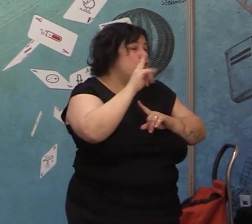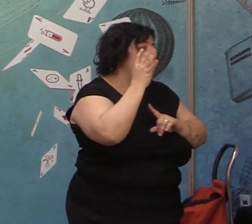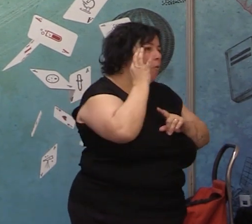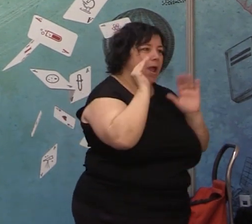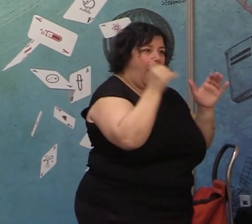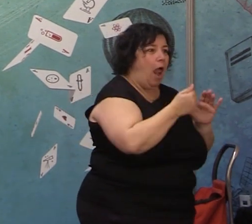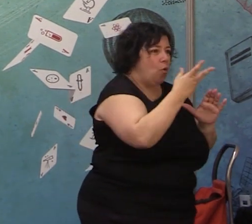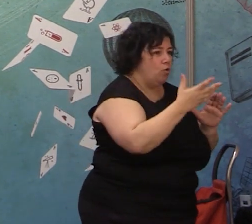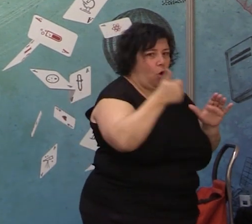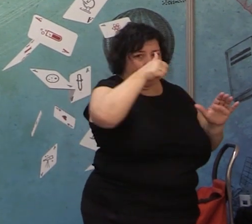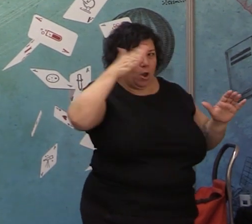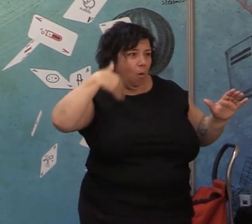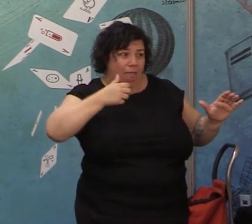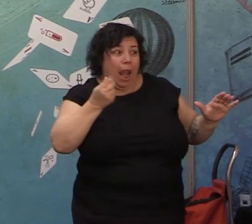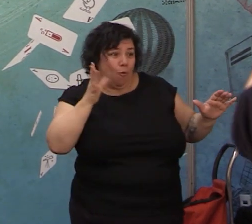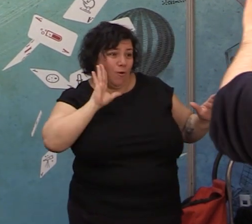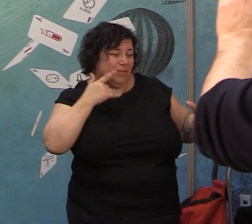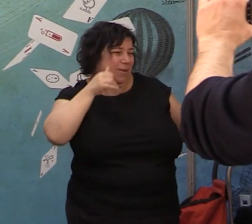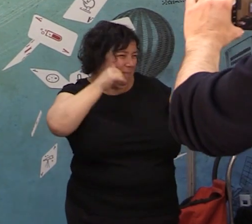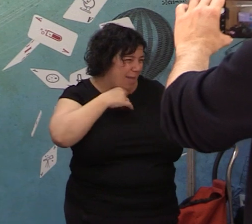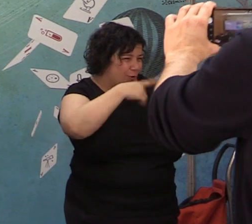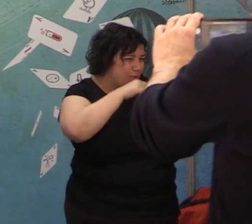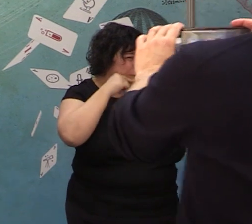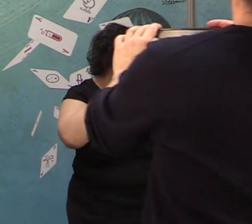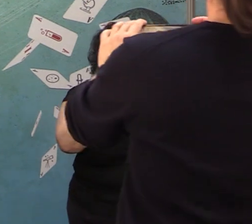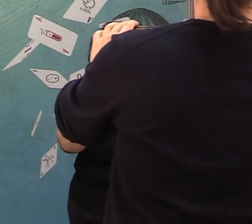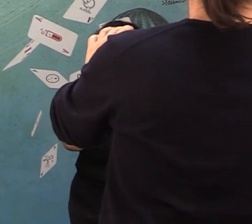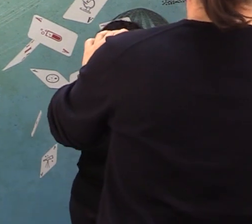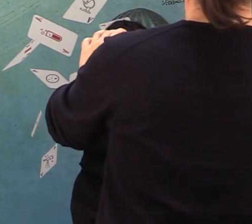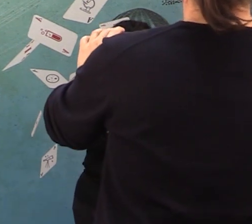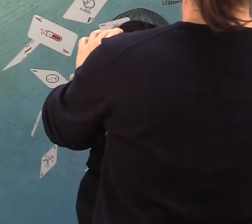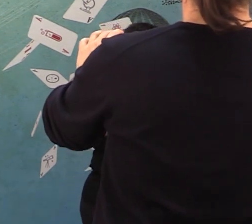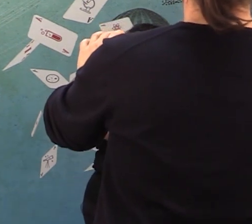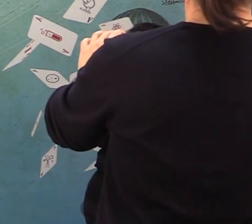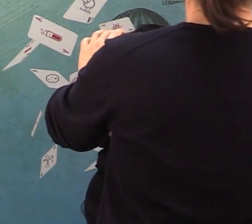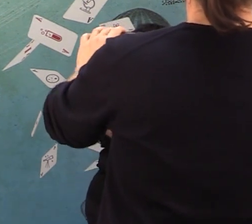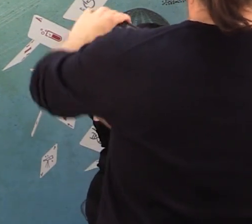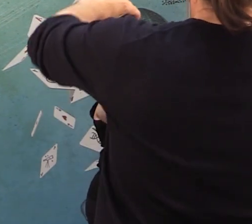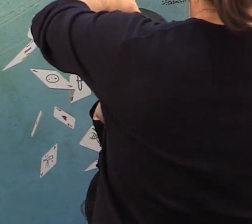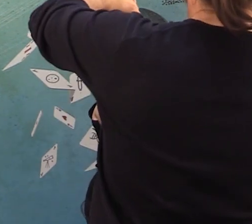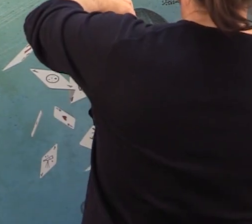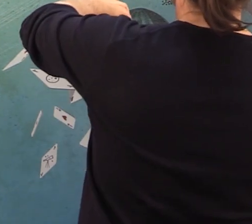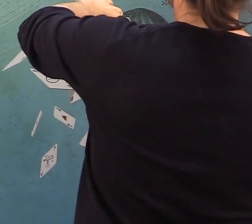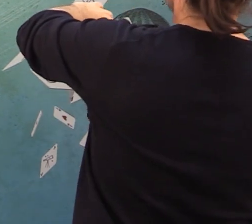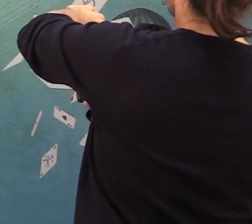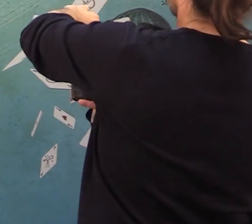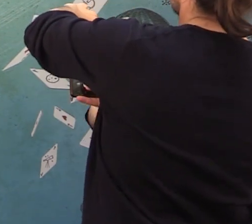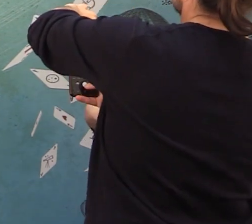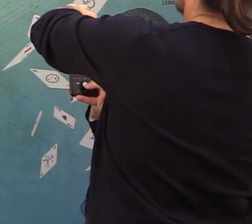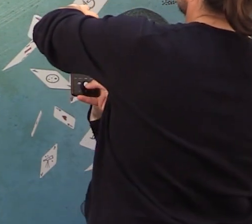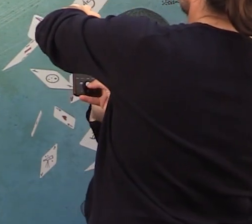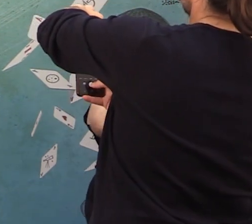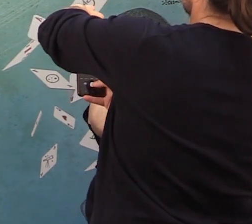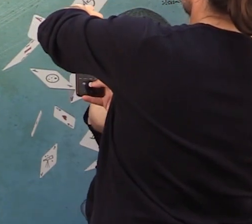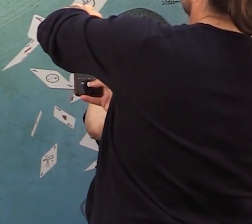ellas. La mayoría de las mujeres con factores de riesgo cardiovascular deberían ser conscientes de que están en